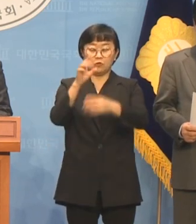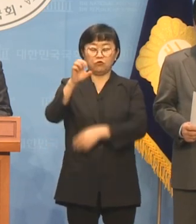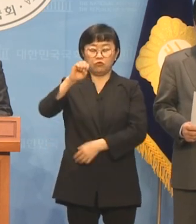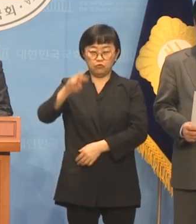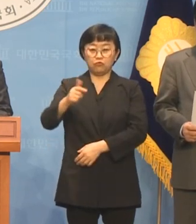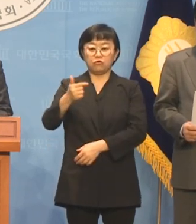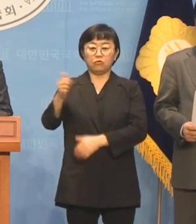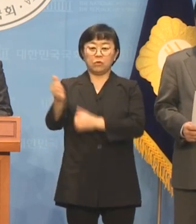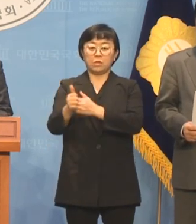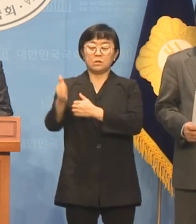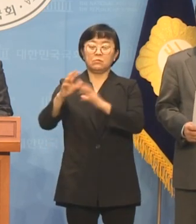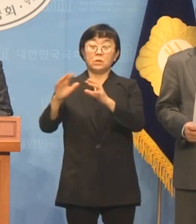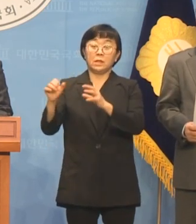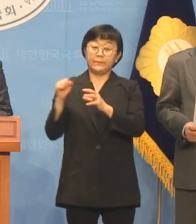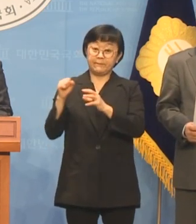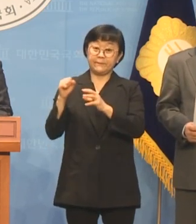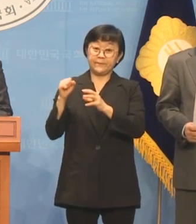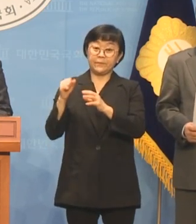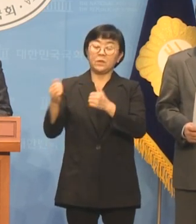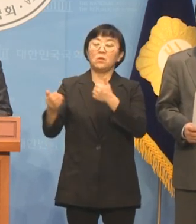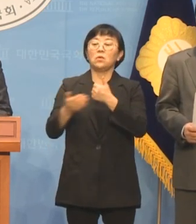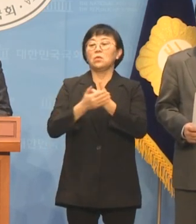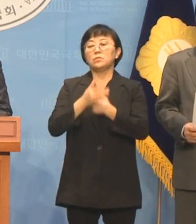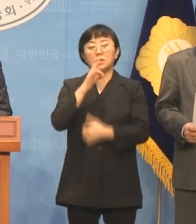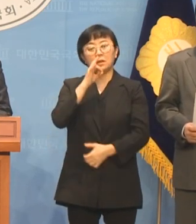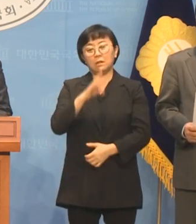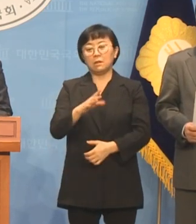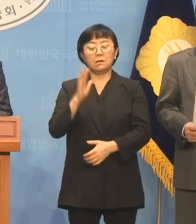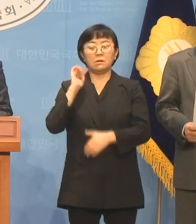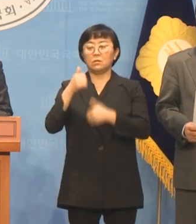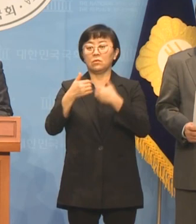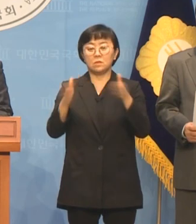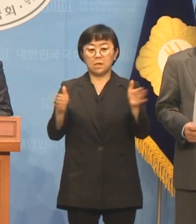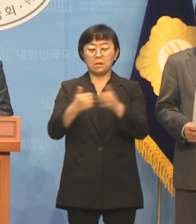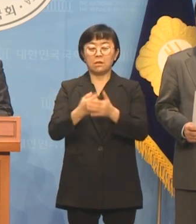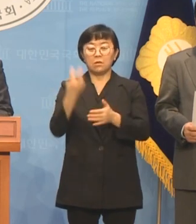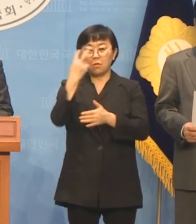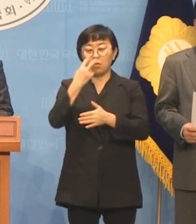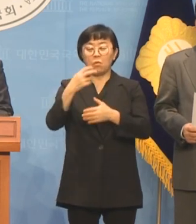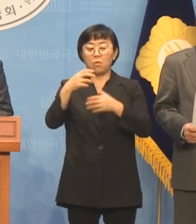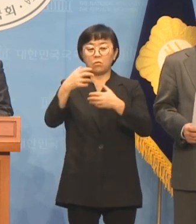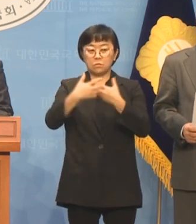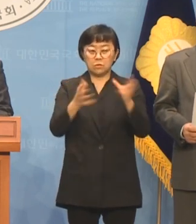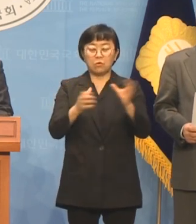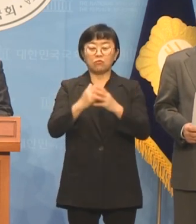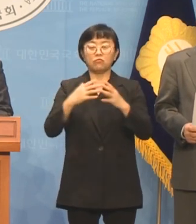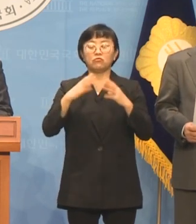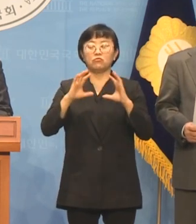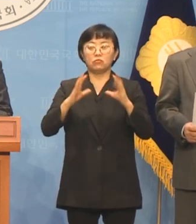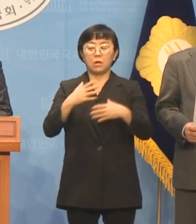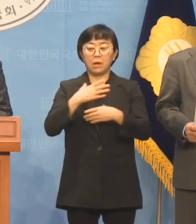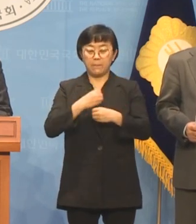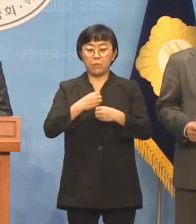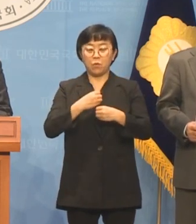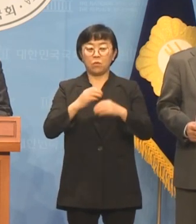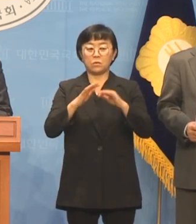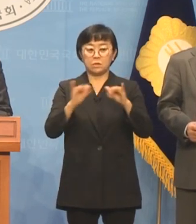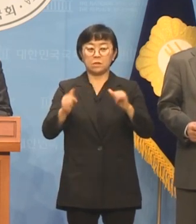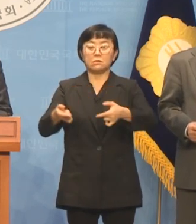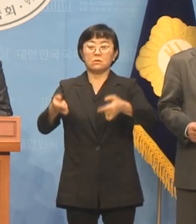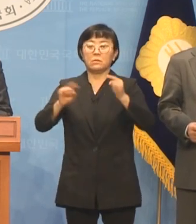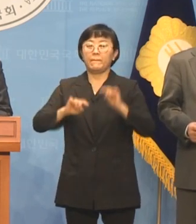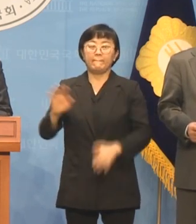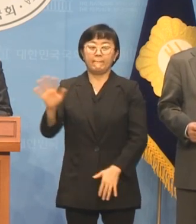위원장과 국민의힘의 비협조로 대통령실과 경호처, 국가안보실 관계자가 참석하지